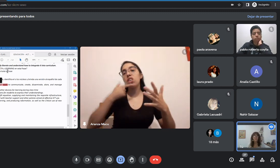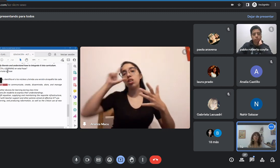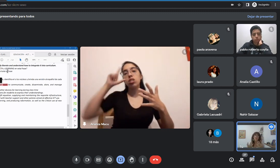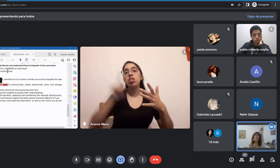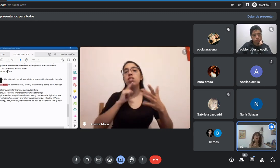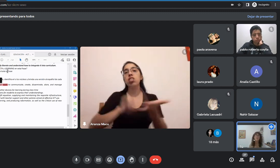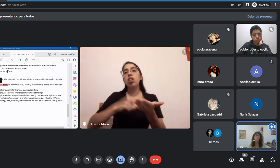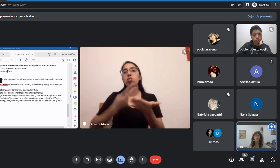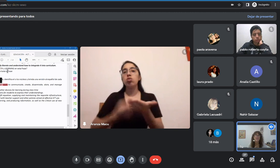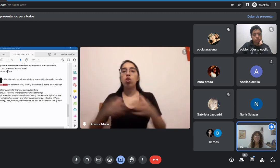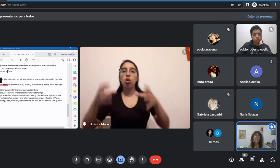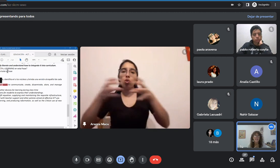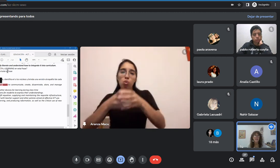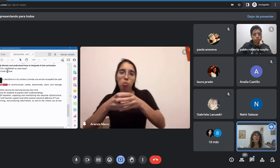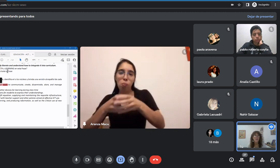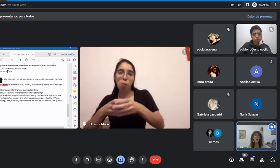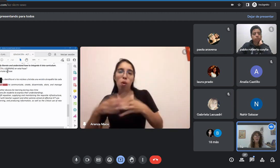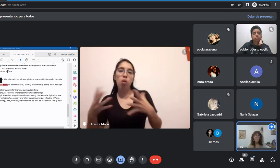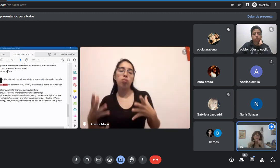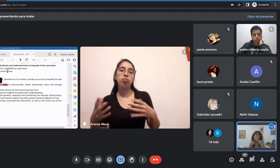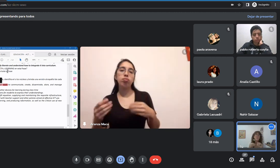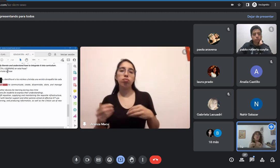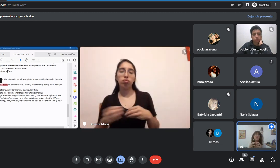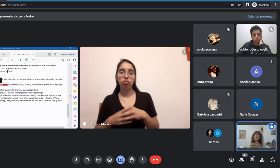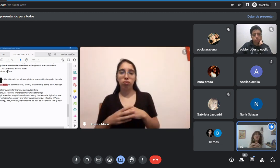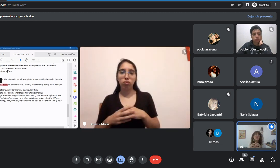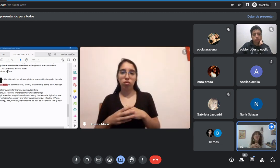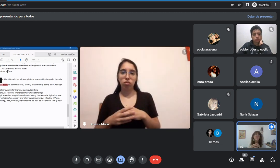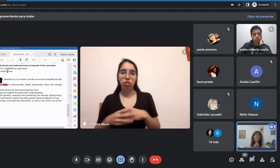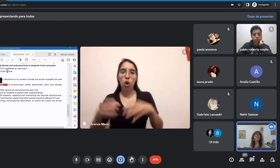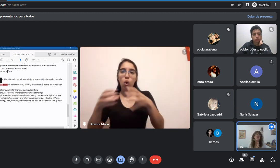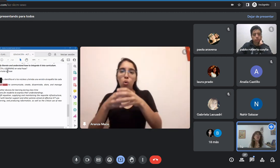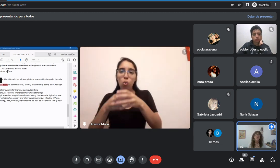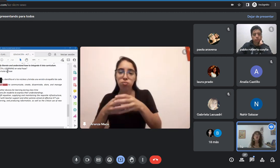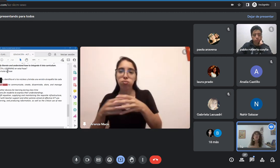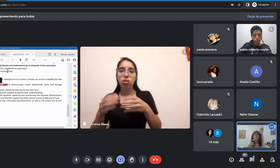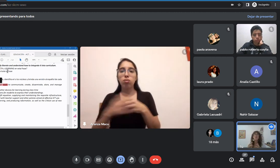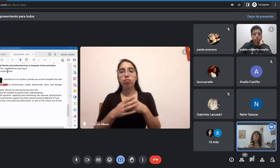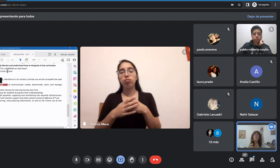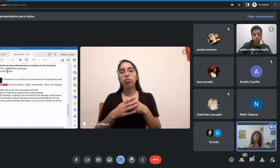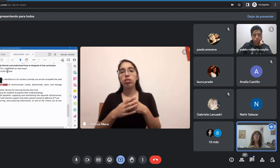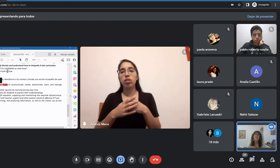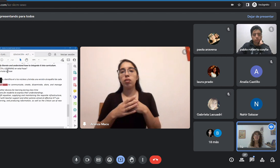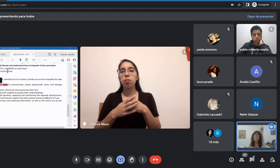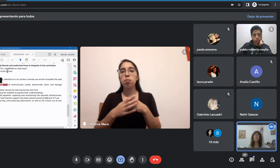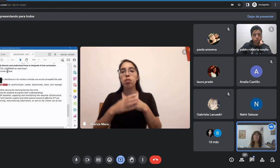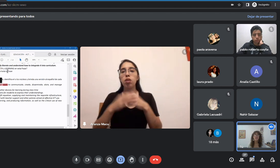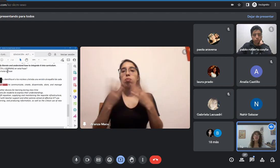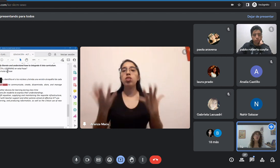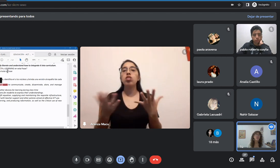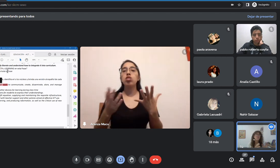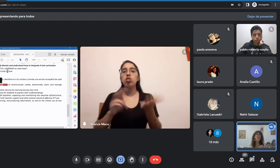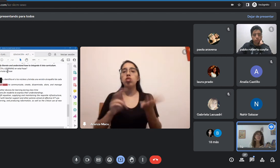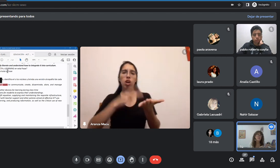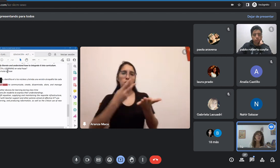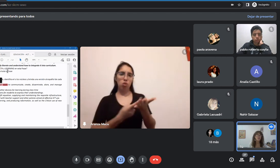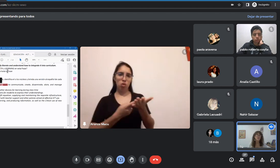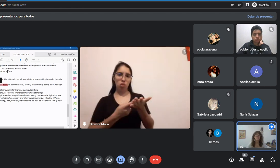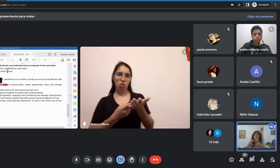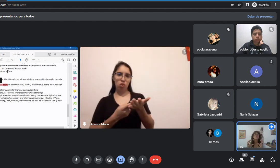Bueno, y ahí vemos cuál es la que queda mejor. Pero todo eso lo determina. Si yo digo sus estudiantes, no digo estudiantes solo,